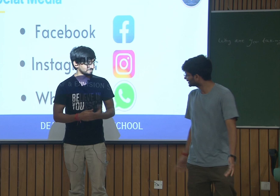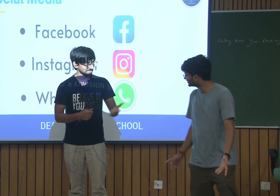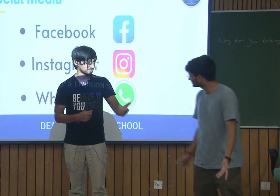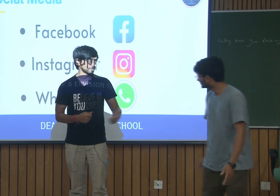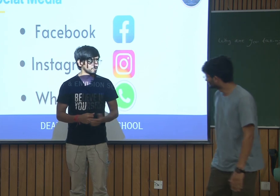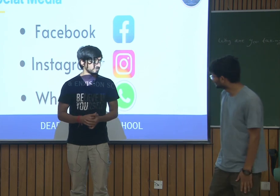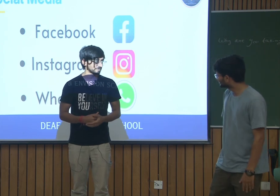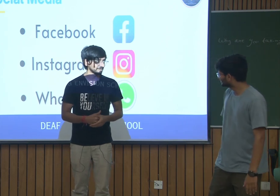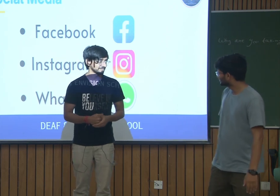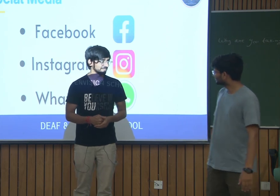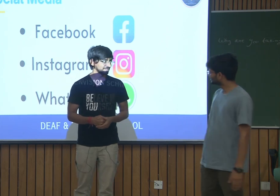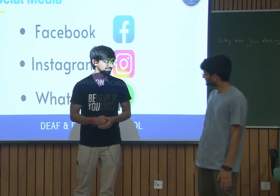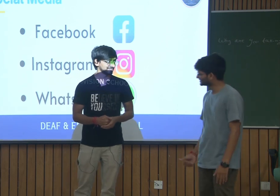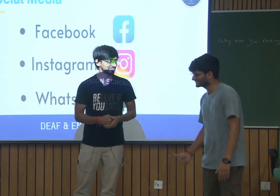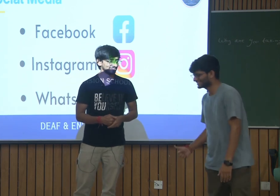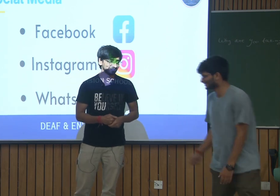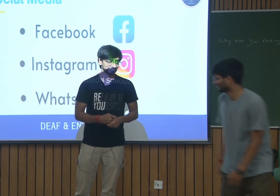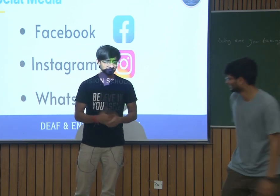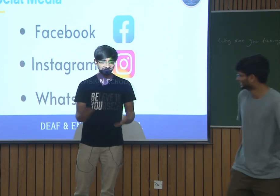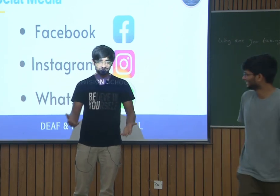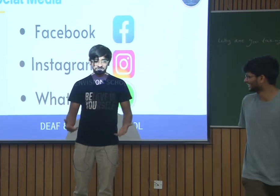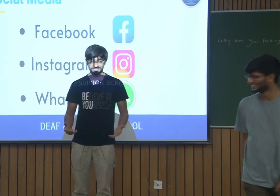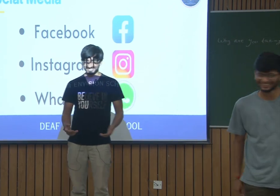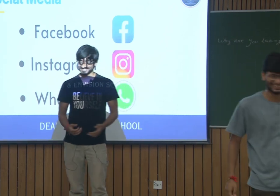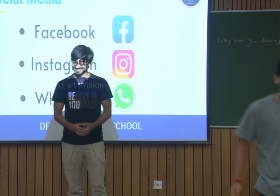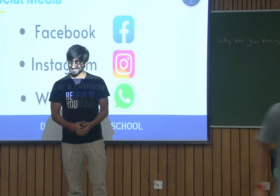बस आपको थोड़ा confident बनाना था. Sign for confident.